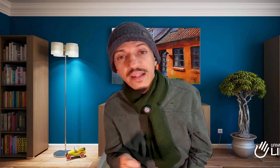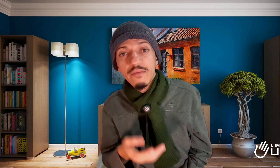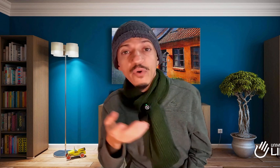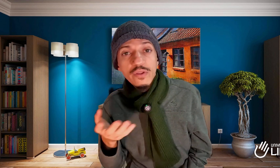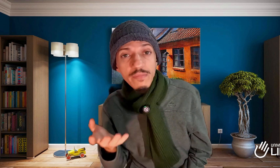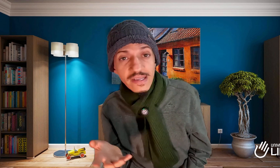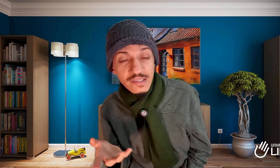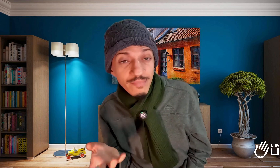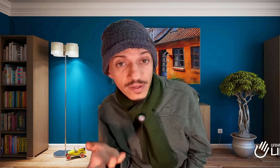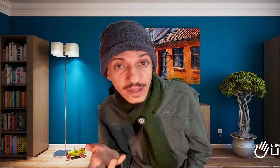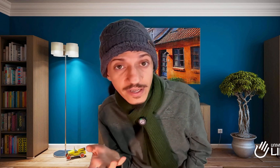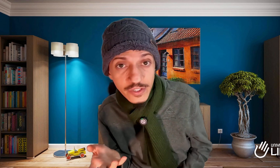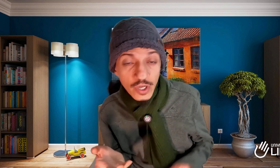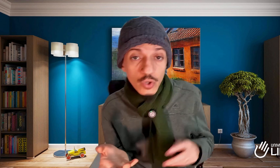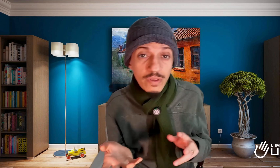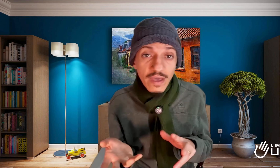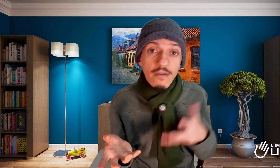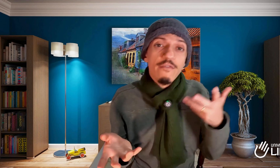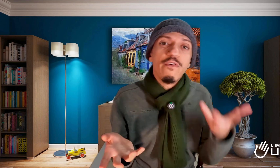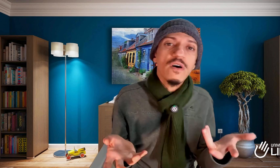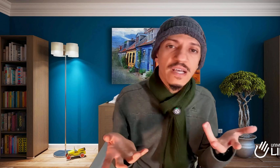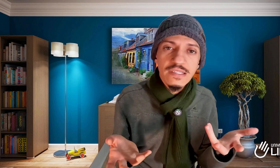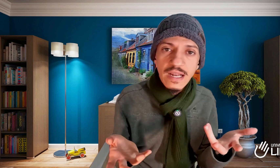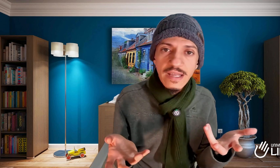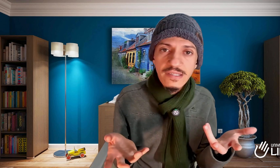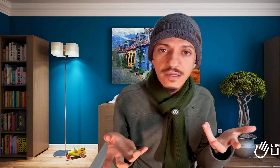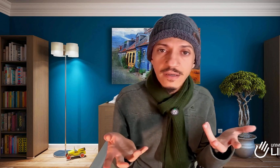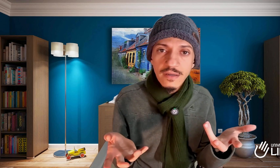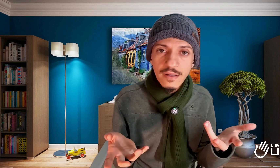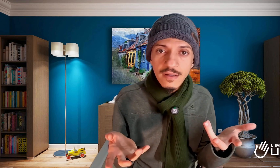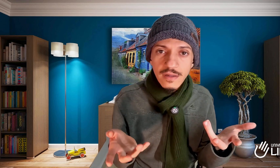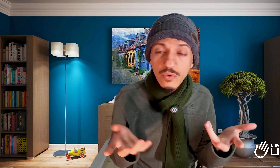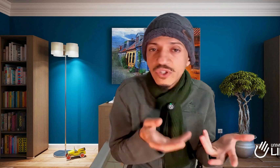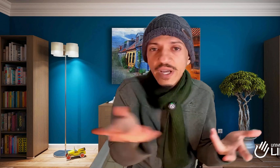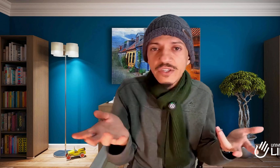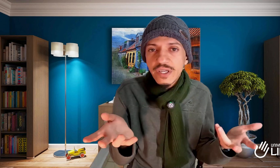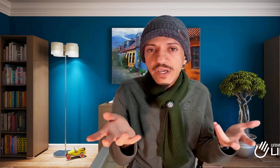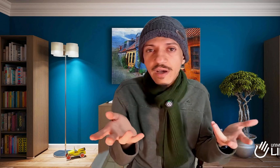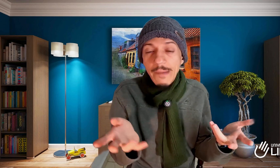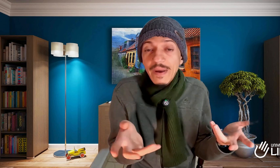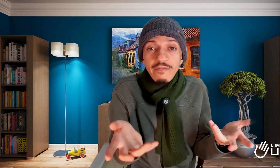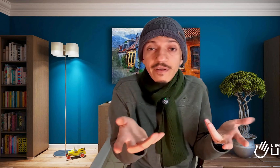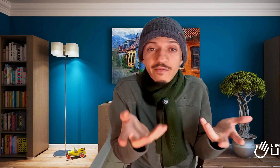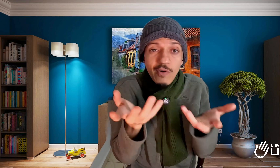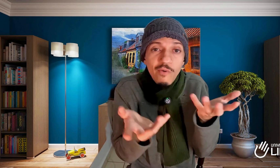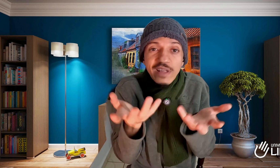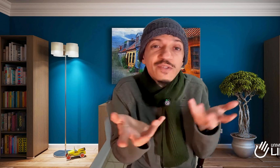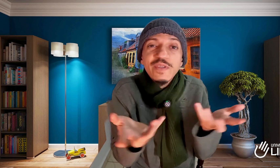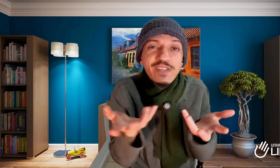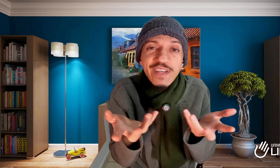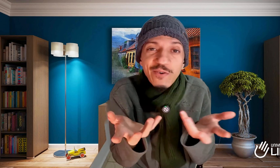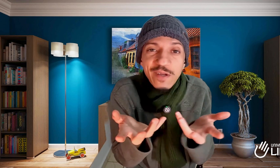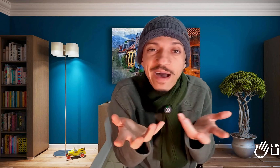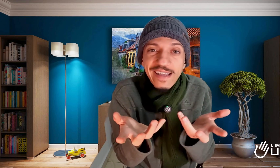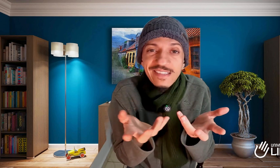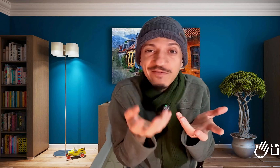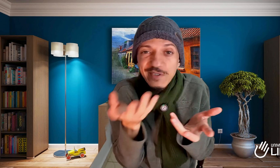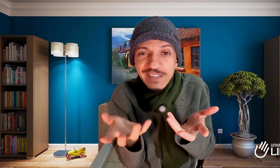muito mais importante do que Vossa Excelência. No dia a dia, a palavra, qual das duas você usa mais? Você ou